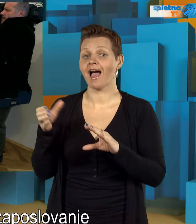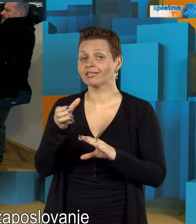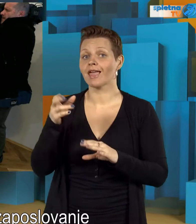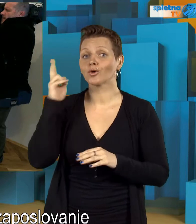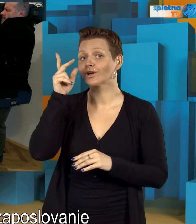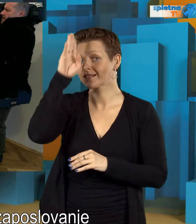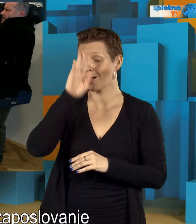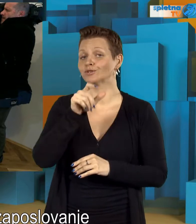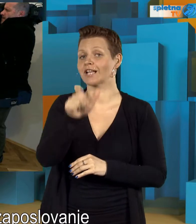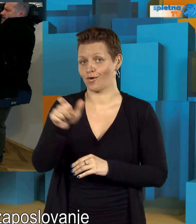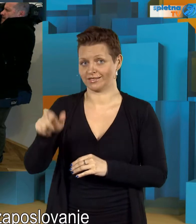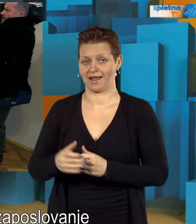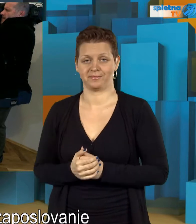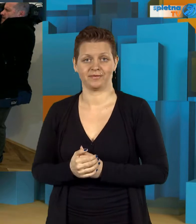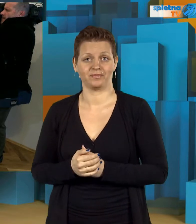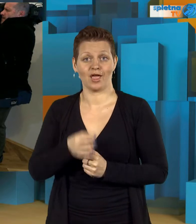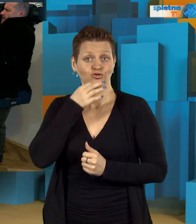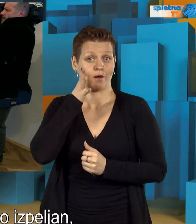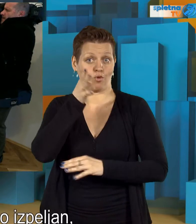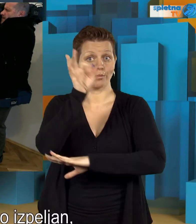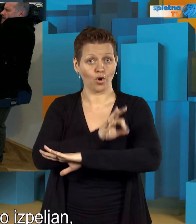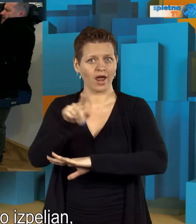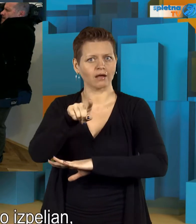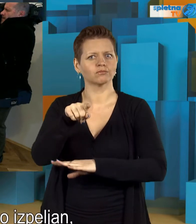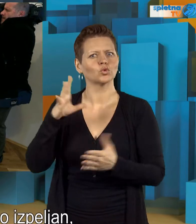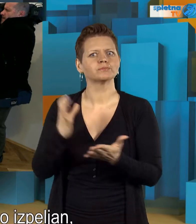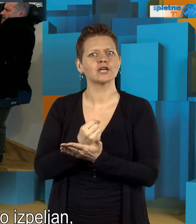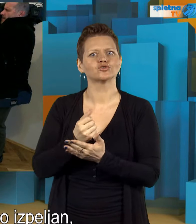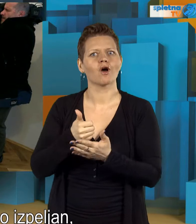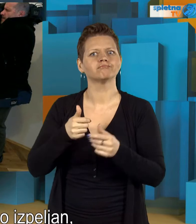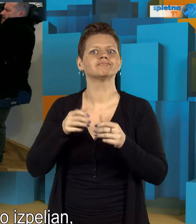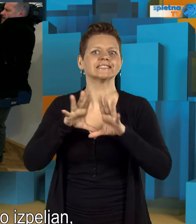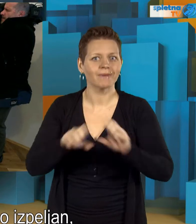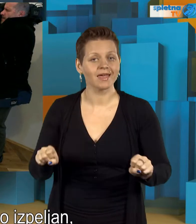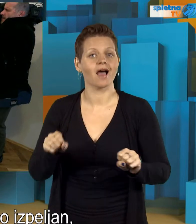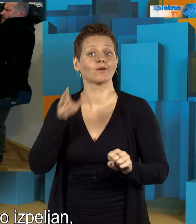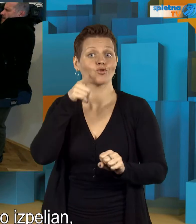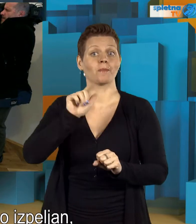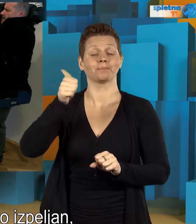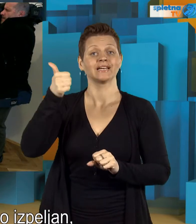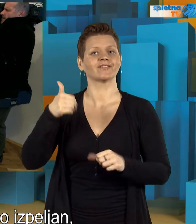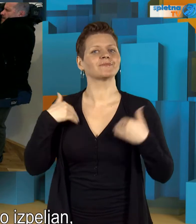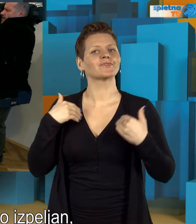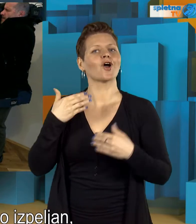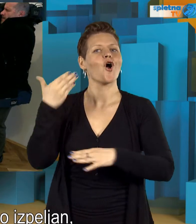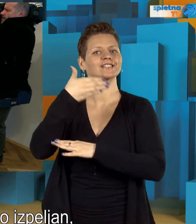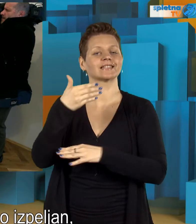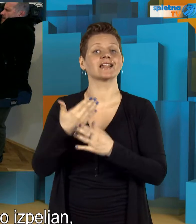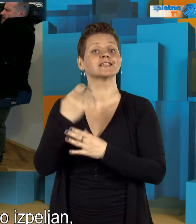gluhih in naglušnih oseb. Če bo projekt uspešno izpeljan, bo to prvi hostel za gluhe in naglušne v Evropi.